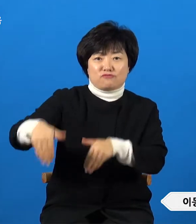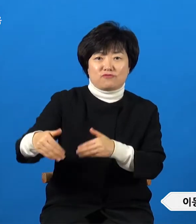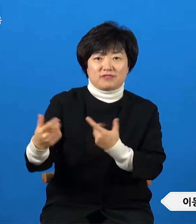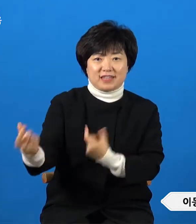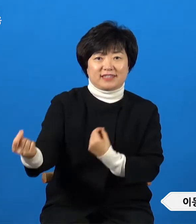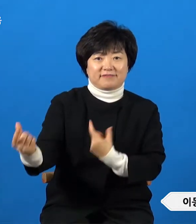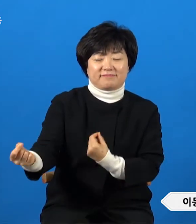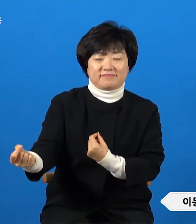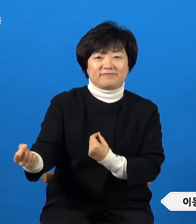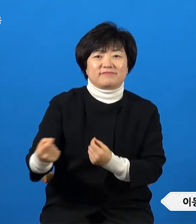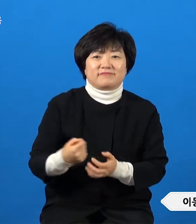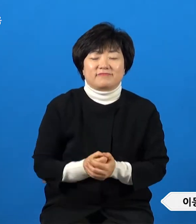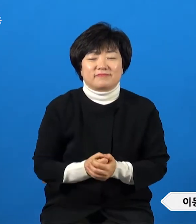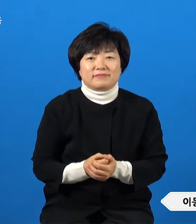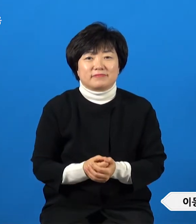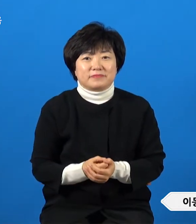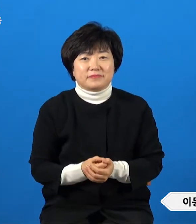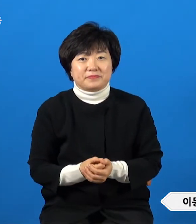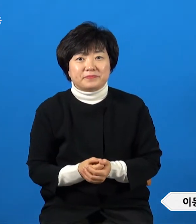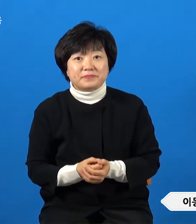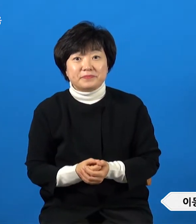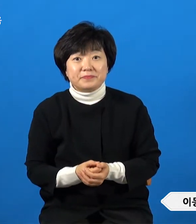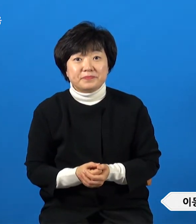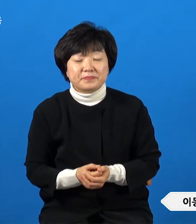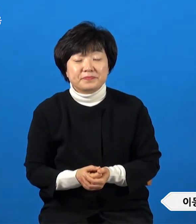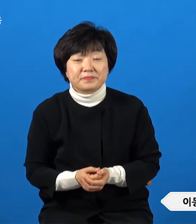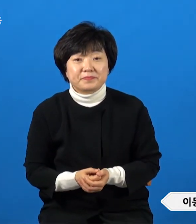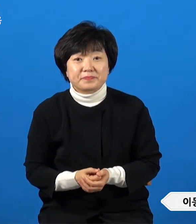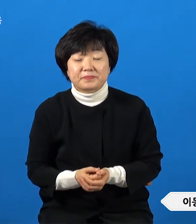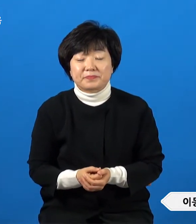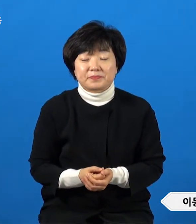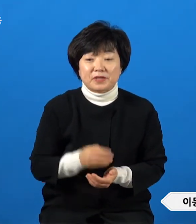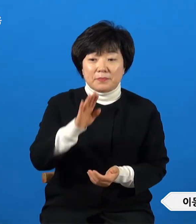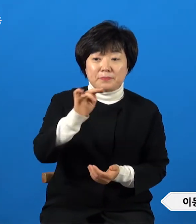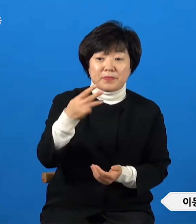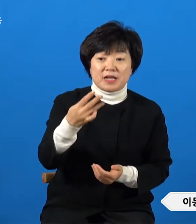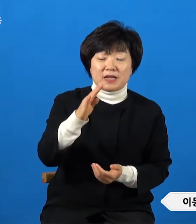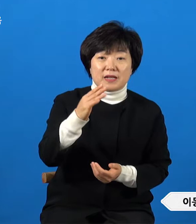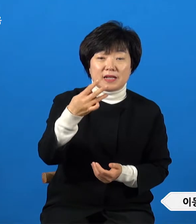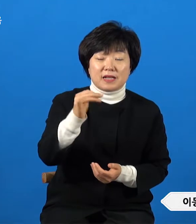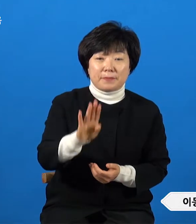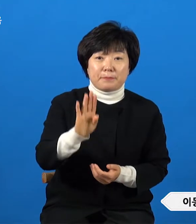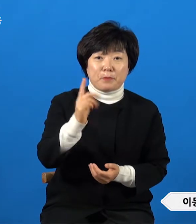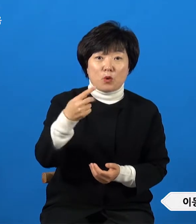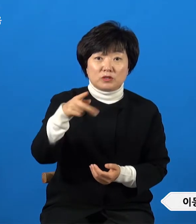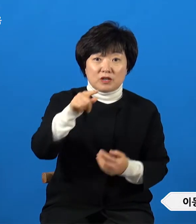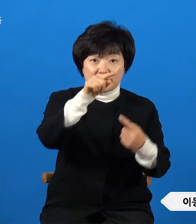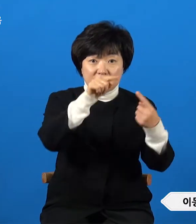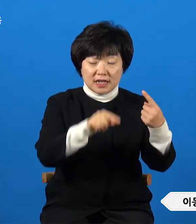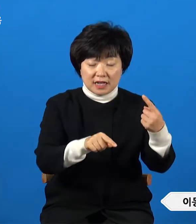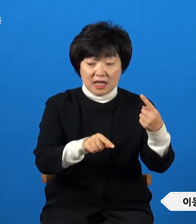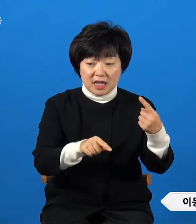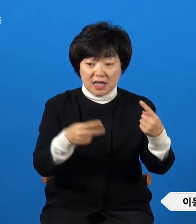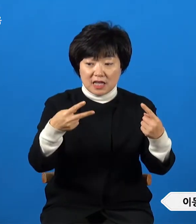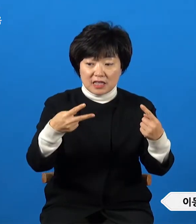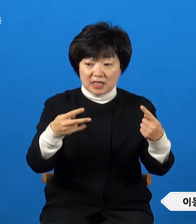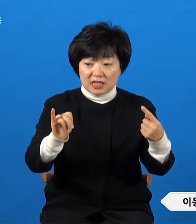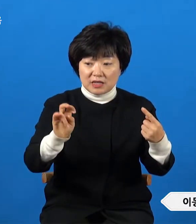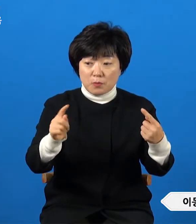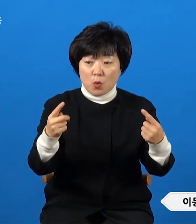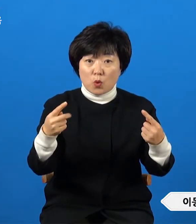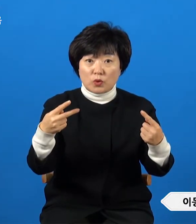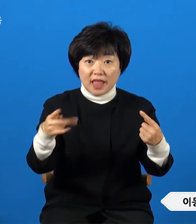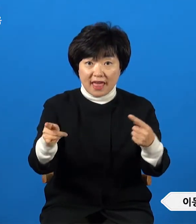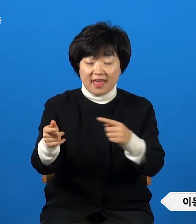있습니다. 자, 바울이 친히 빌립보서 2장 20절 이하 22절에서 디모데에 대해서 코멘트한